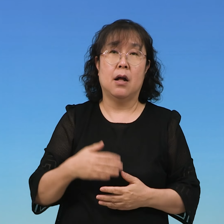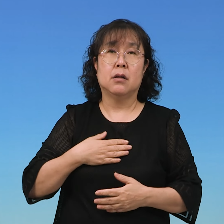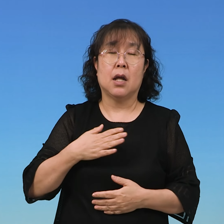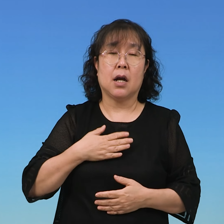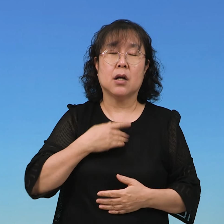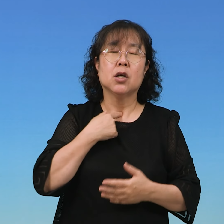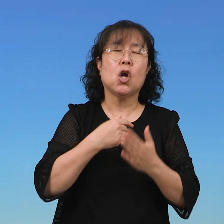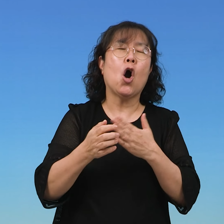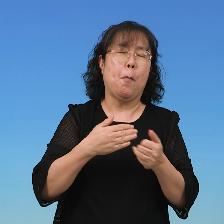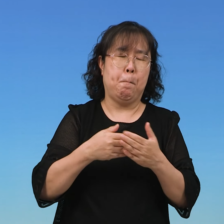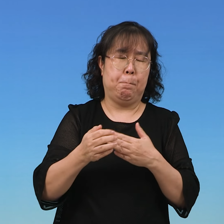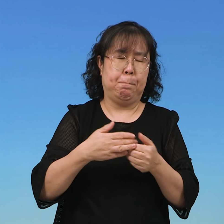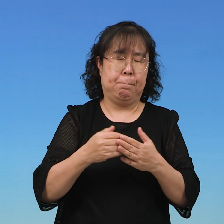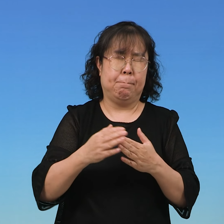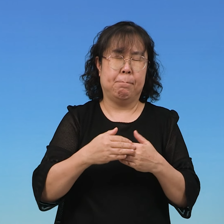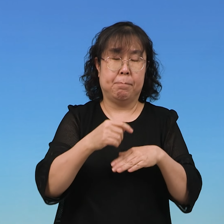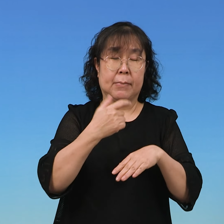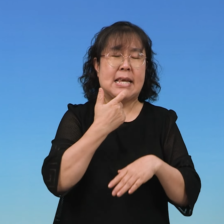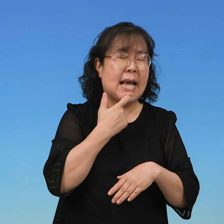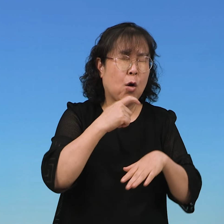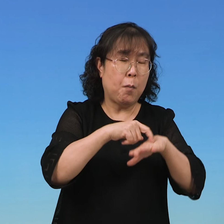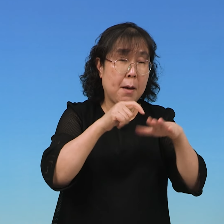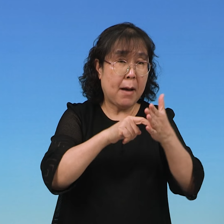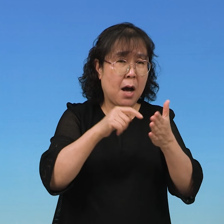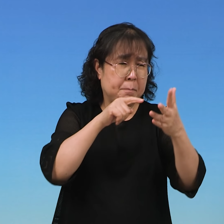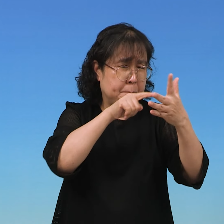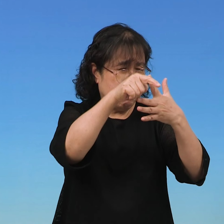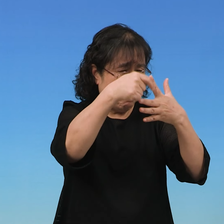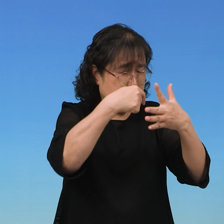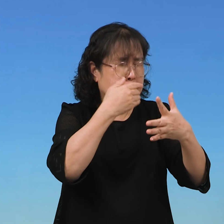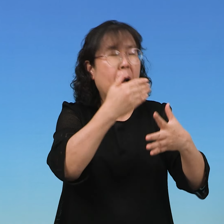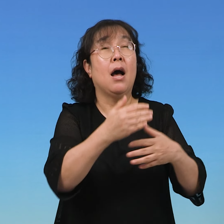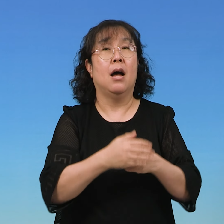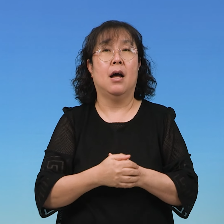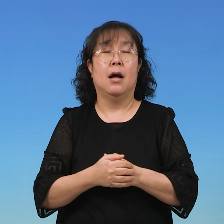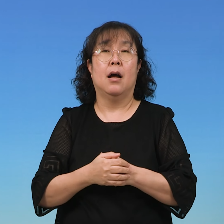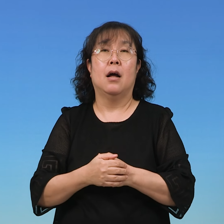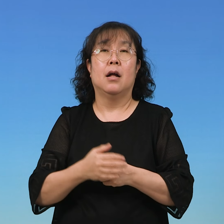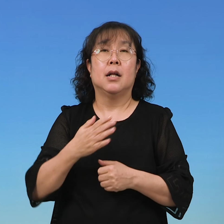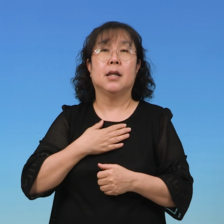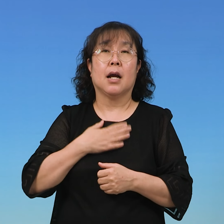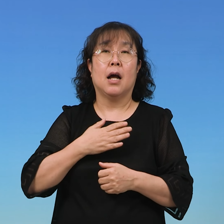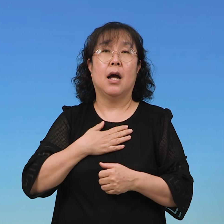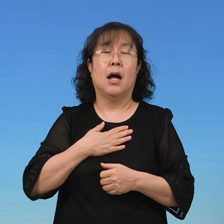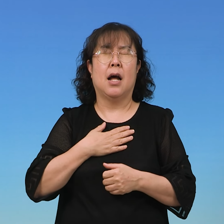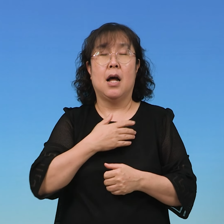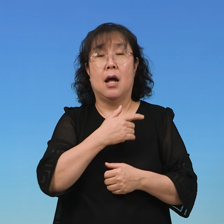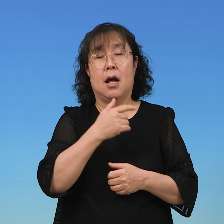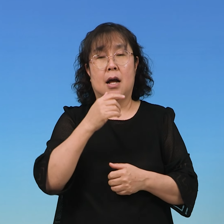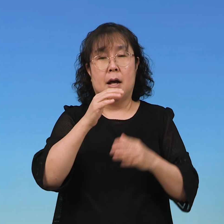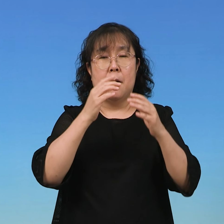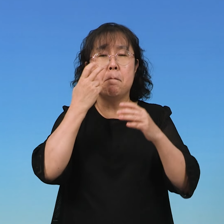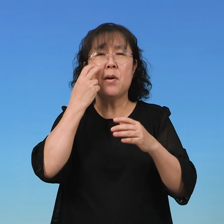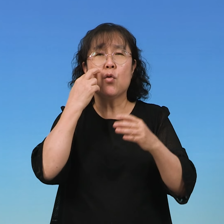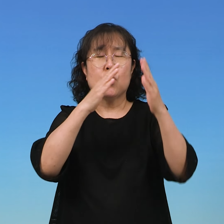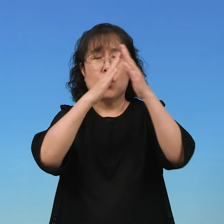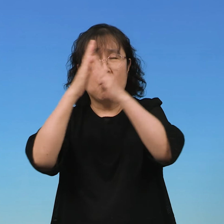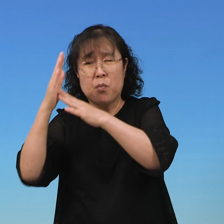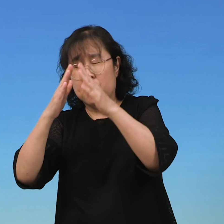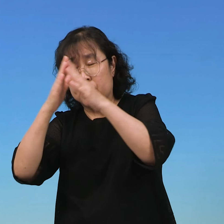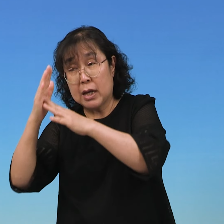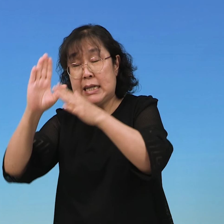생각하거든요. 낙심이 되고 절망할 때는요, 아침에 못 일어났습니다. 눈은 떠졌는데요, 잠은 깨졌는데 침대에서